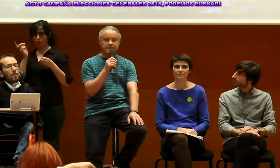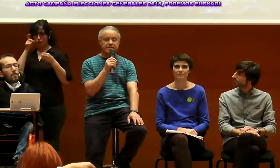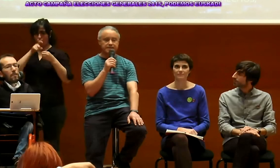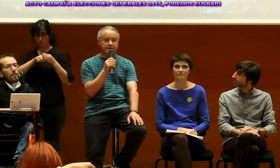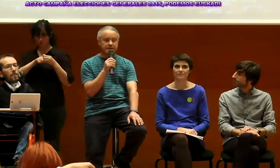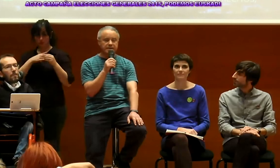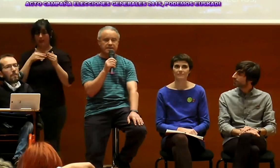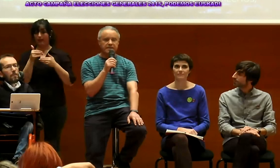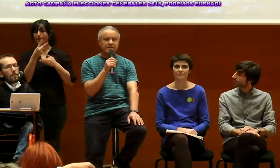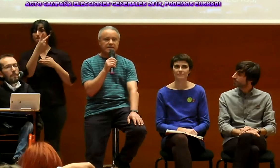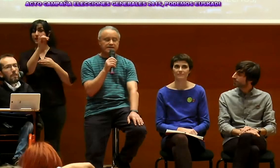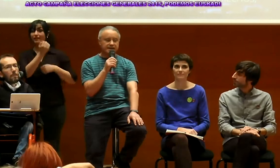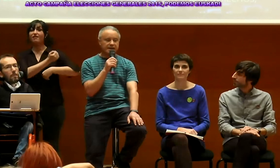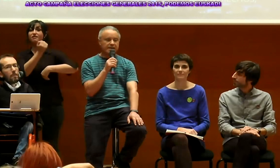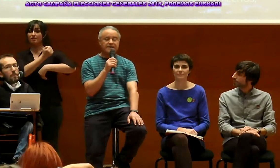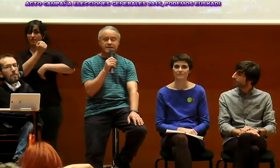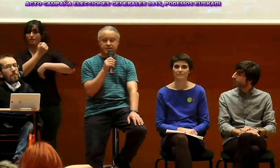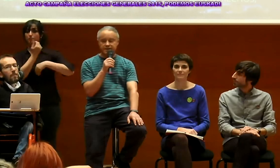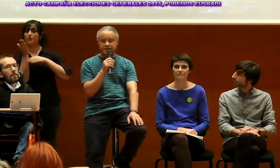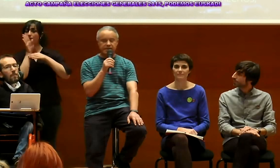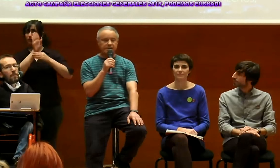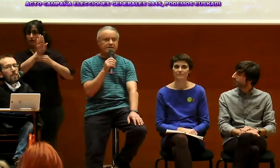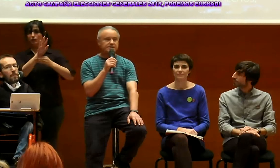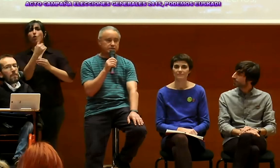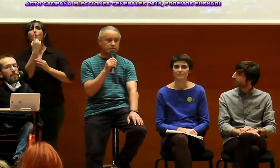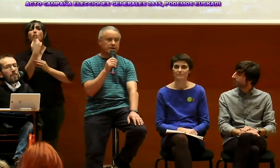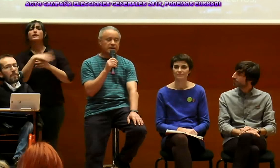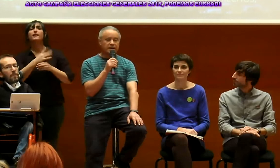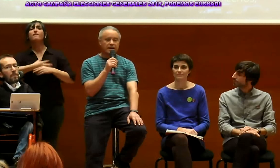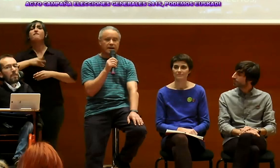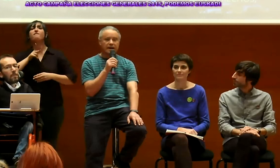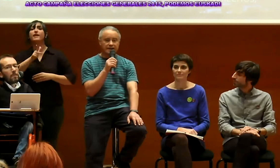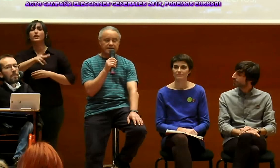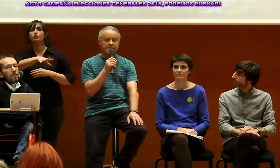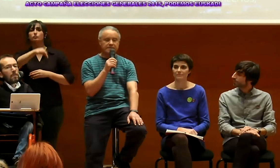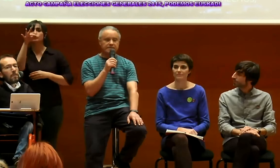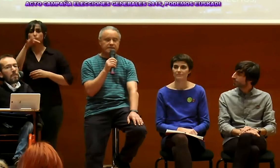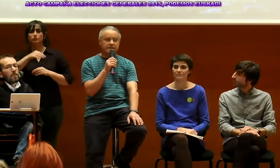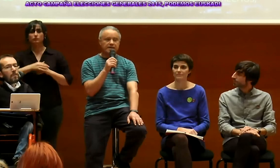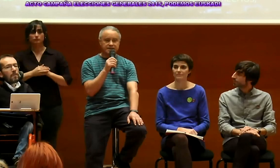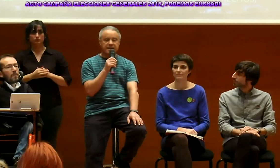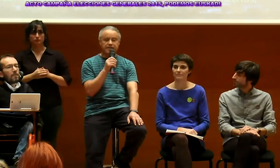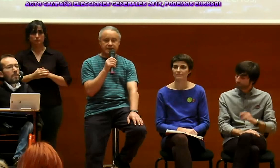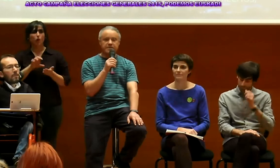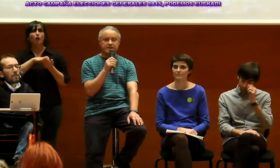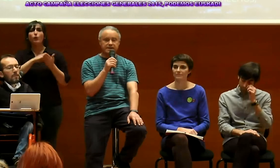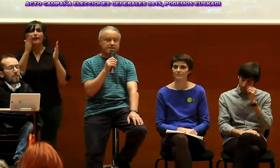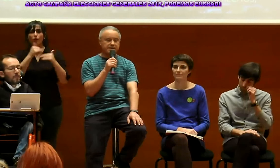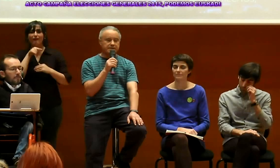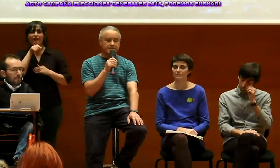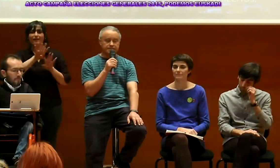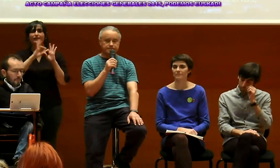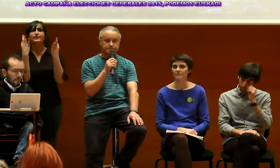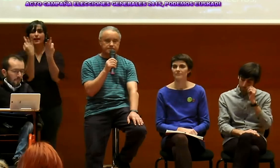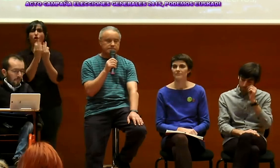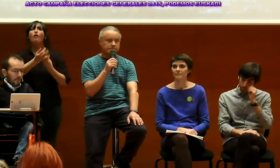20 de diciembre está el derecho a decidir. Sin duda, ahí el Senado también tiene que